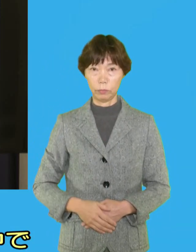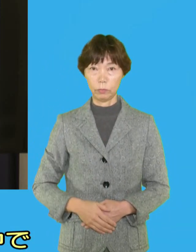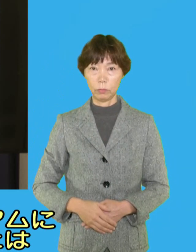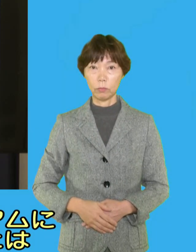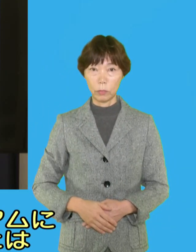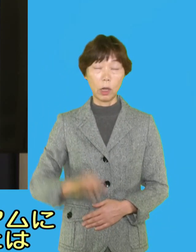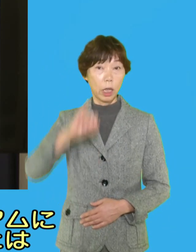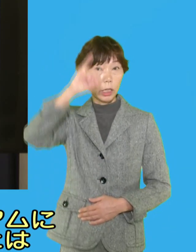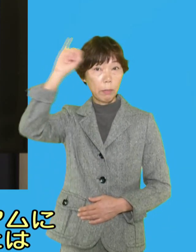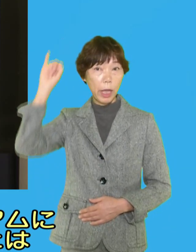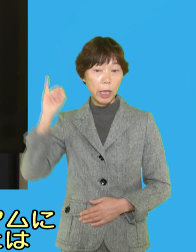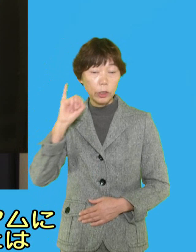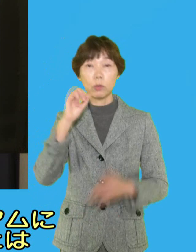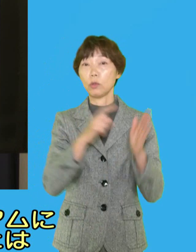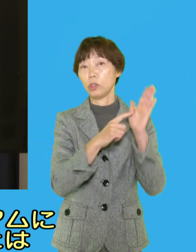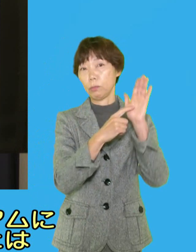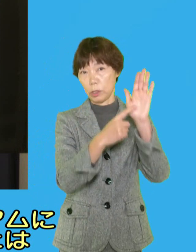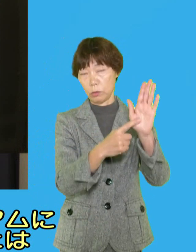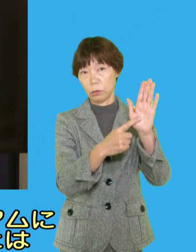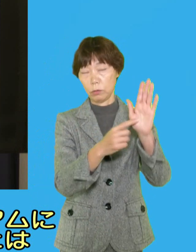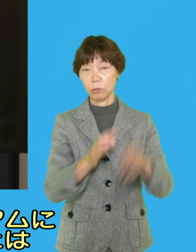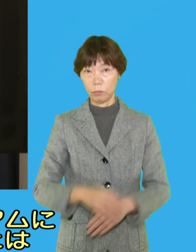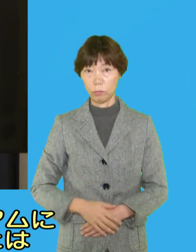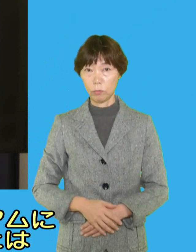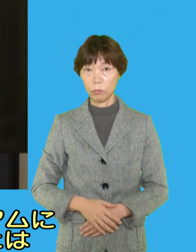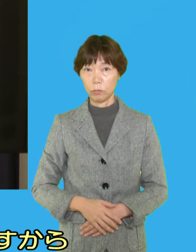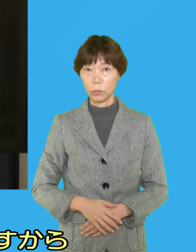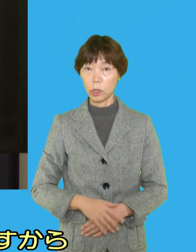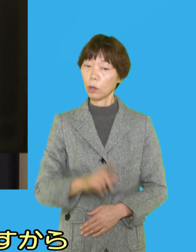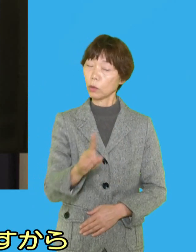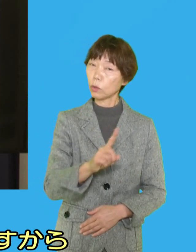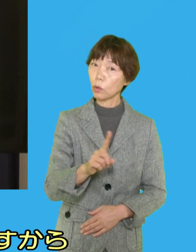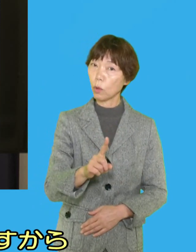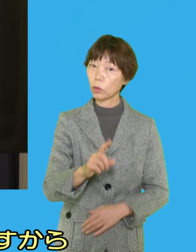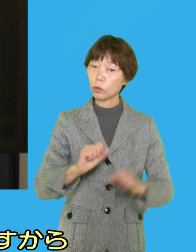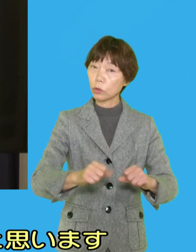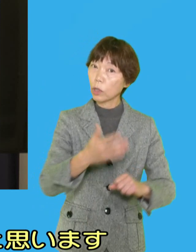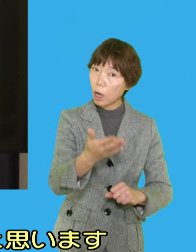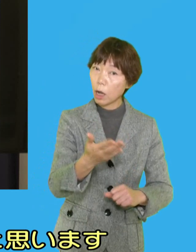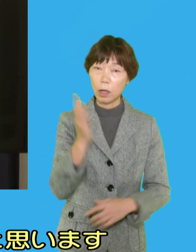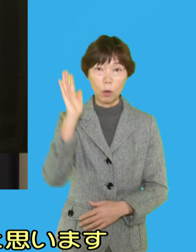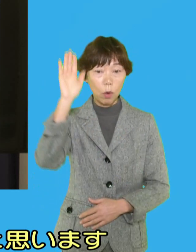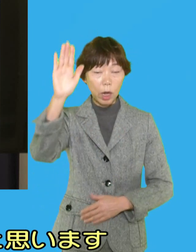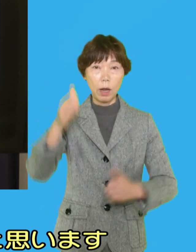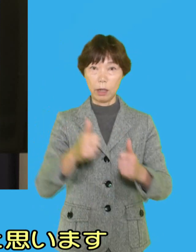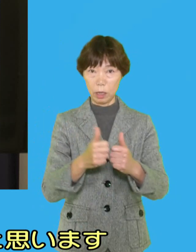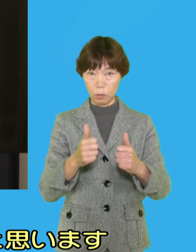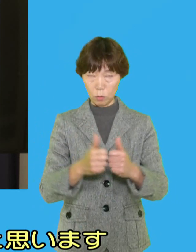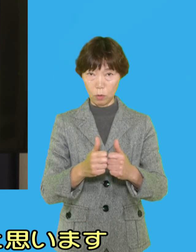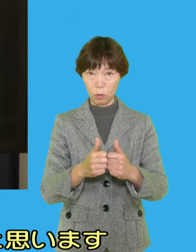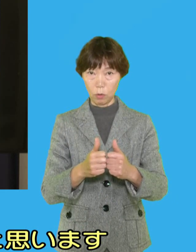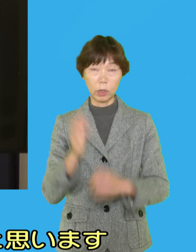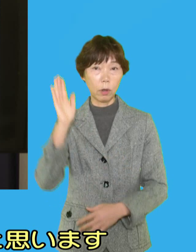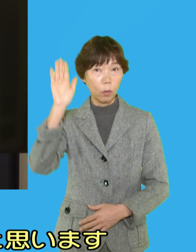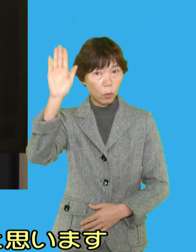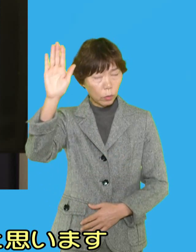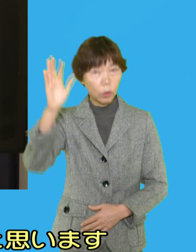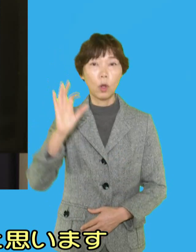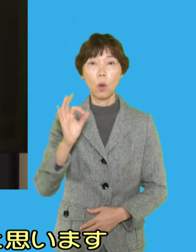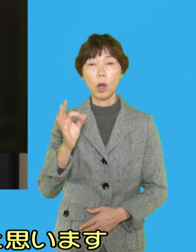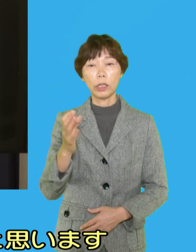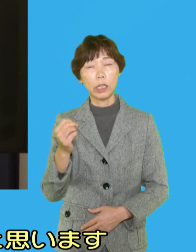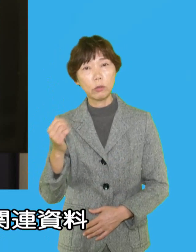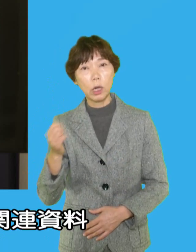した中で、じゃあどのようなミュージアムにしていくかということはこれから検討になりますから、費用もその時点で概算が見えてくるんじゃないかと思